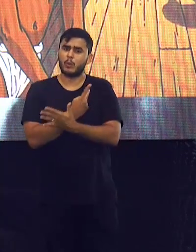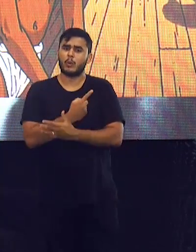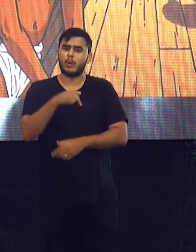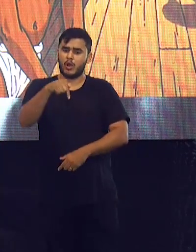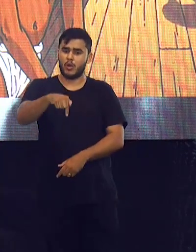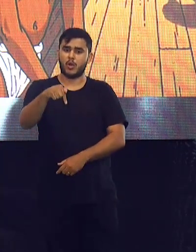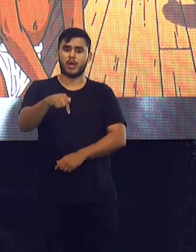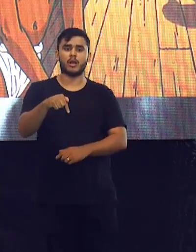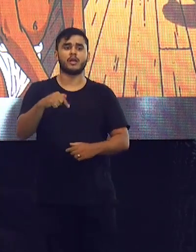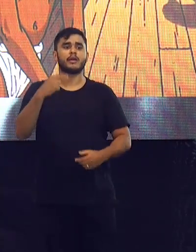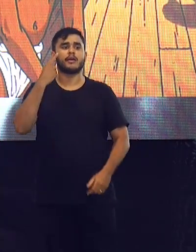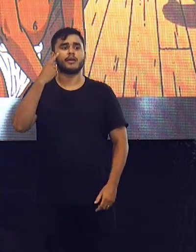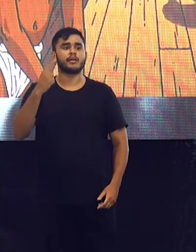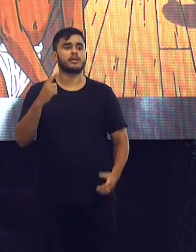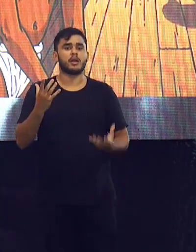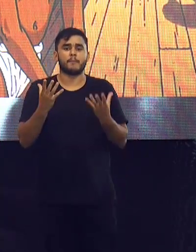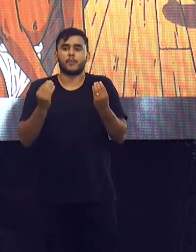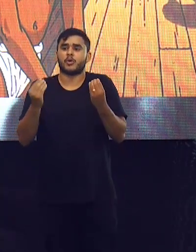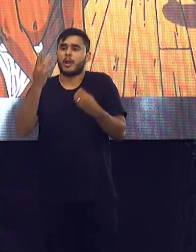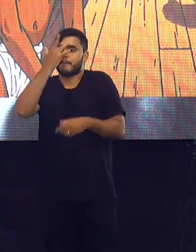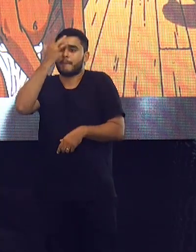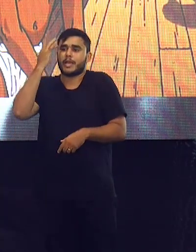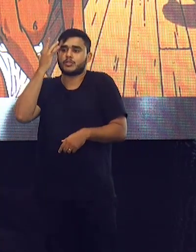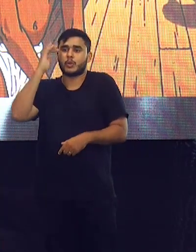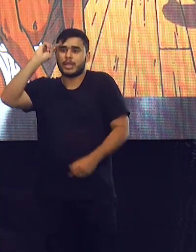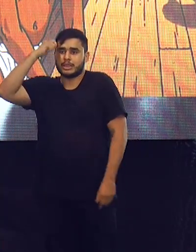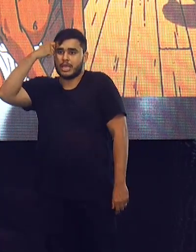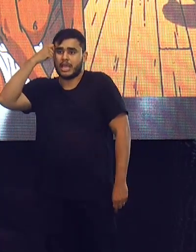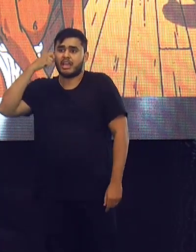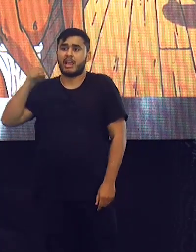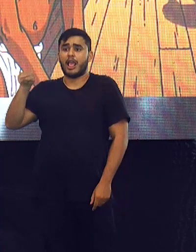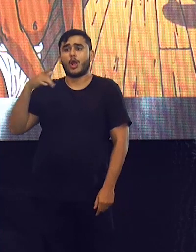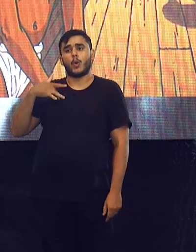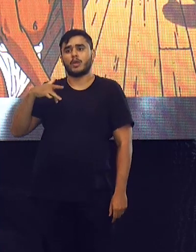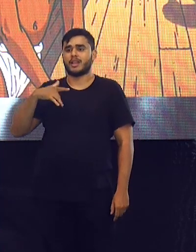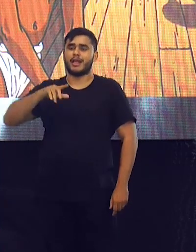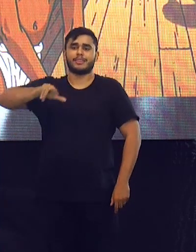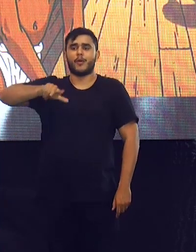dia, existe muito vitimismo e muito mimimi.